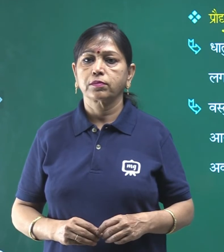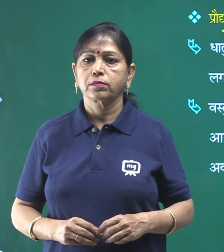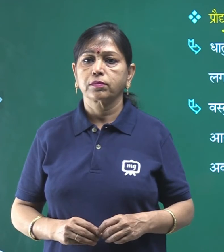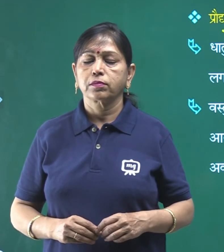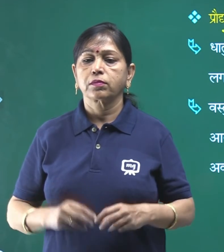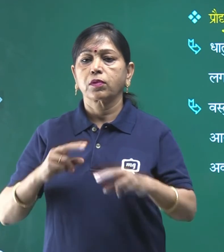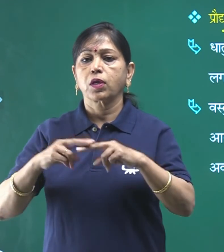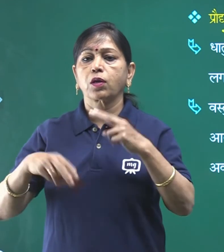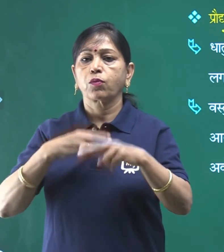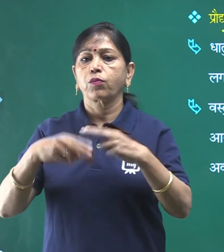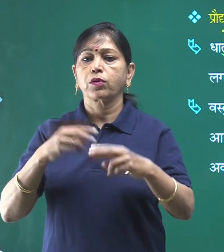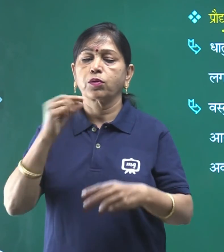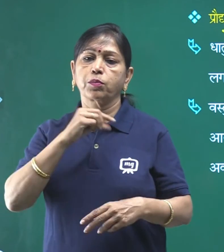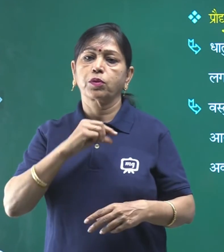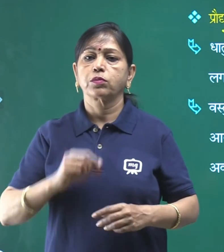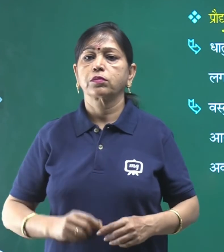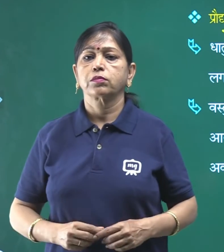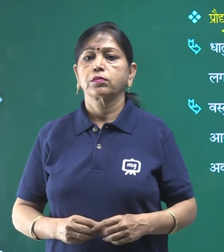प्रौद्योगिक क्षेत्र में उपयोग